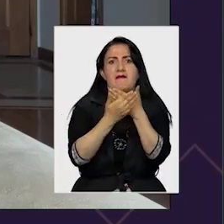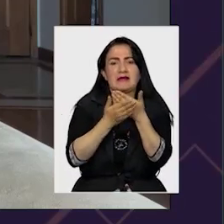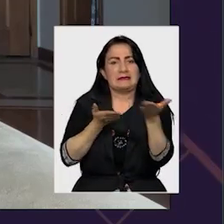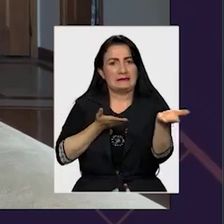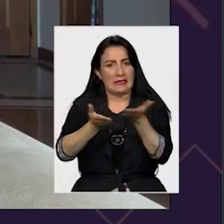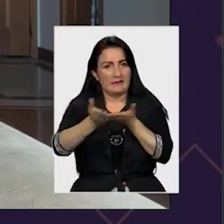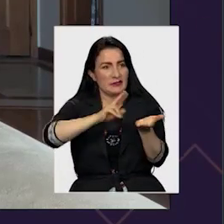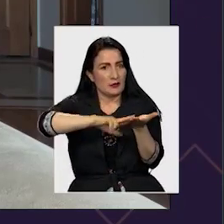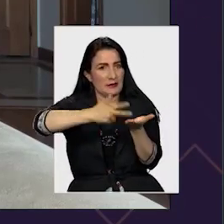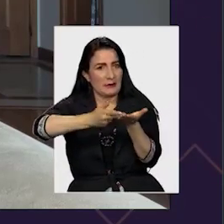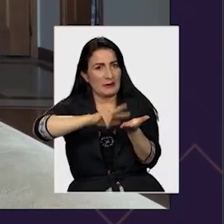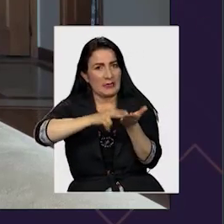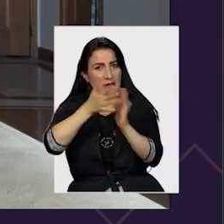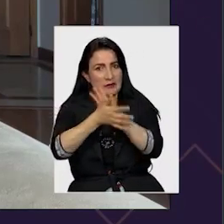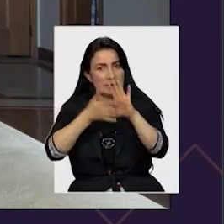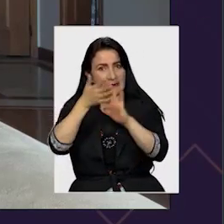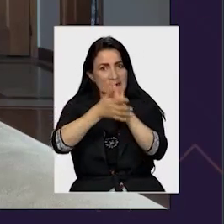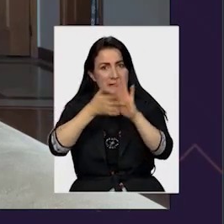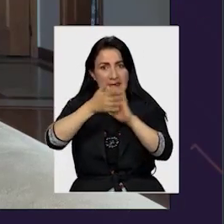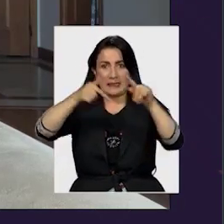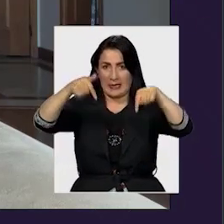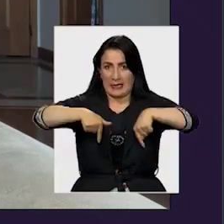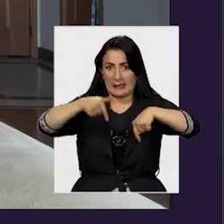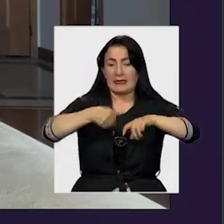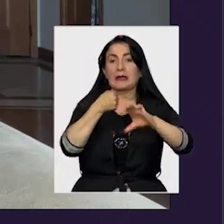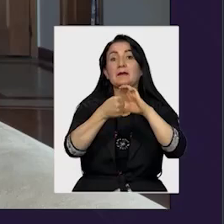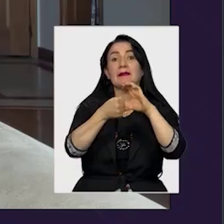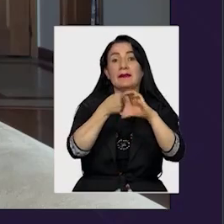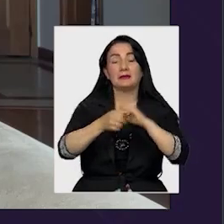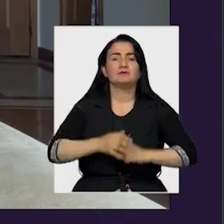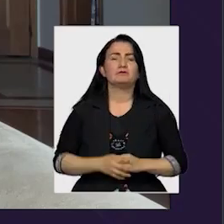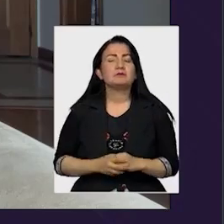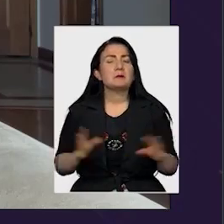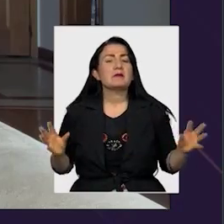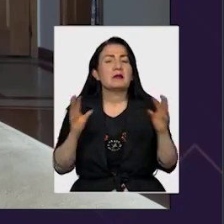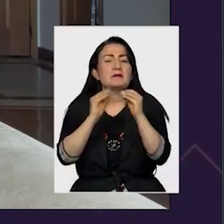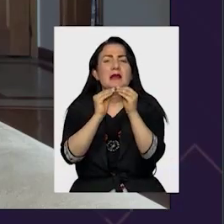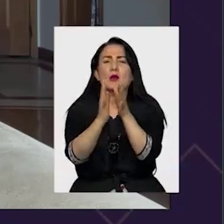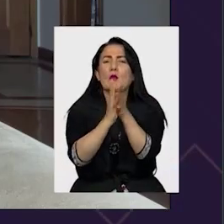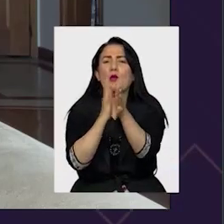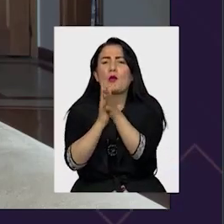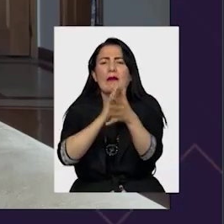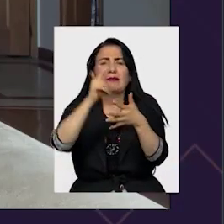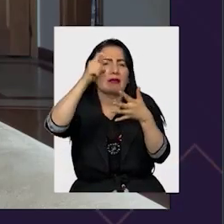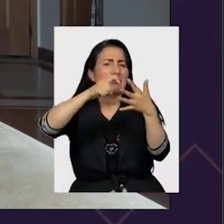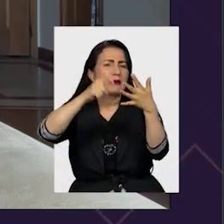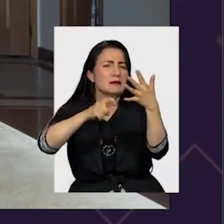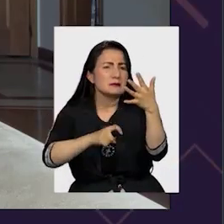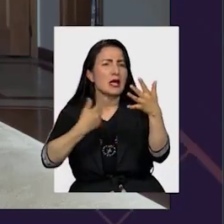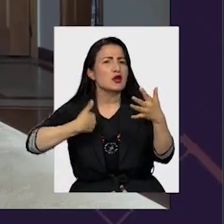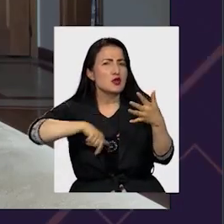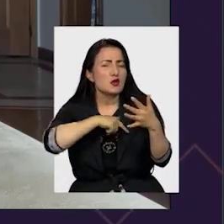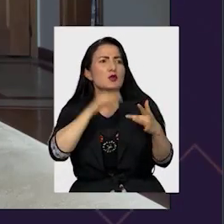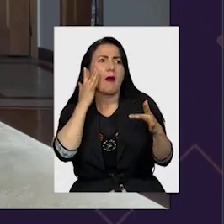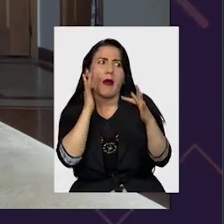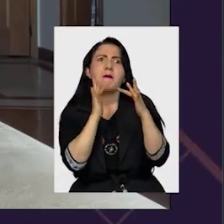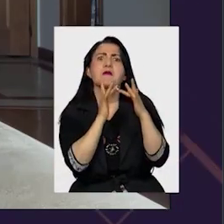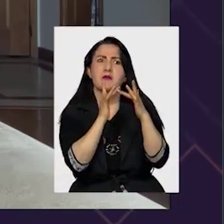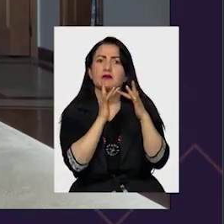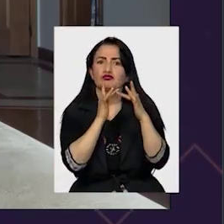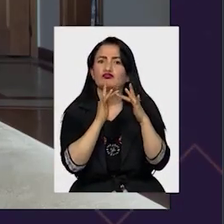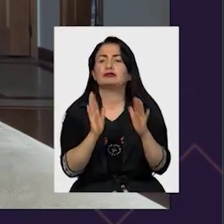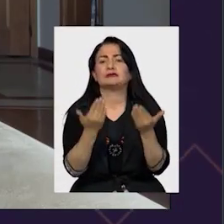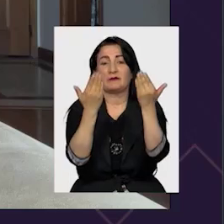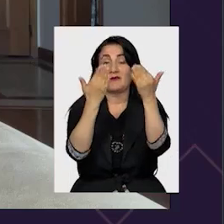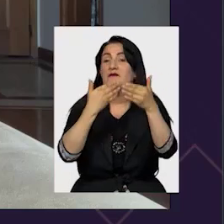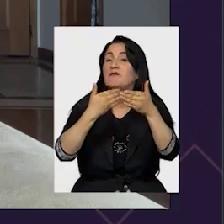de interpretación de lengua de señas que hacemos aquí en Capital. ¿Quisieran contarnos qué necesidades deberíamos tener en cuenta? Pues es